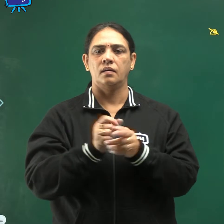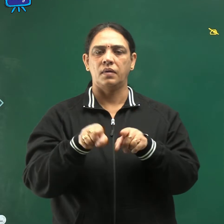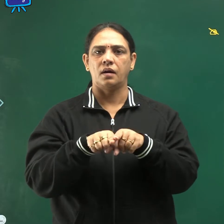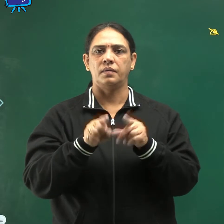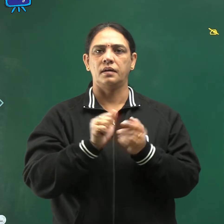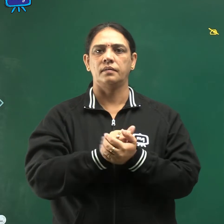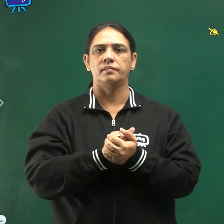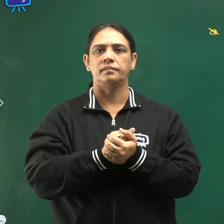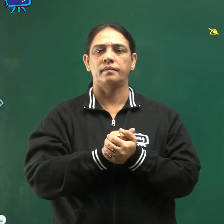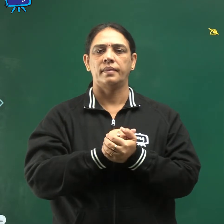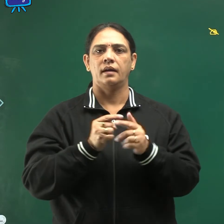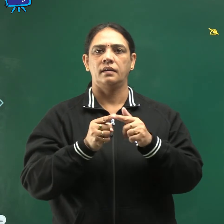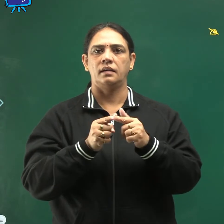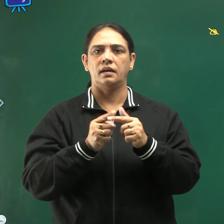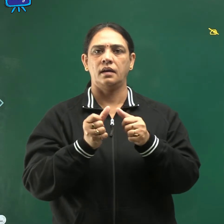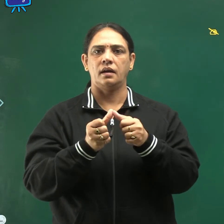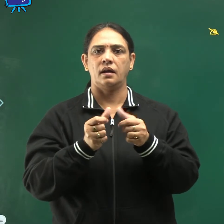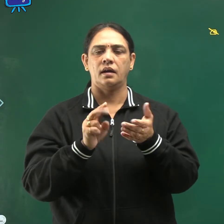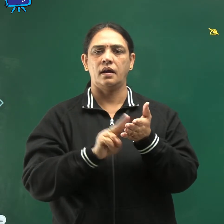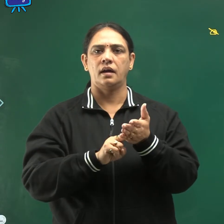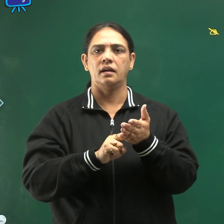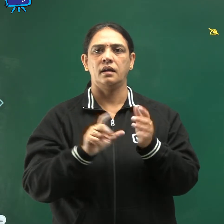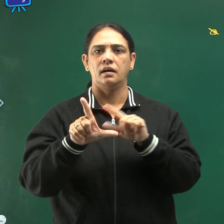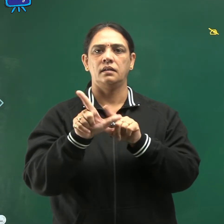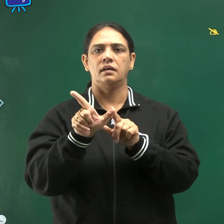बराबर टेन थीटा,